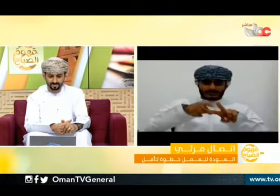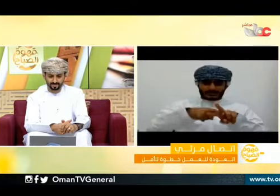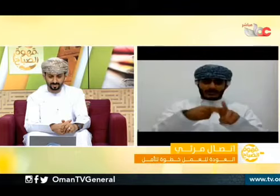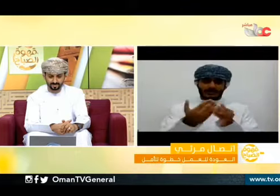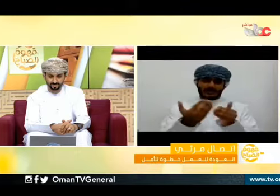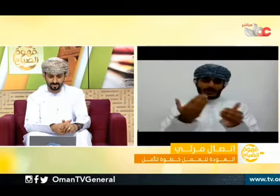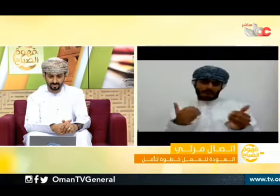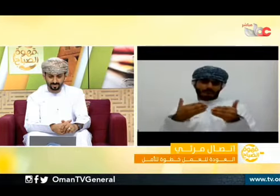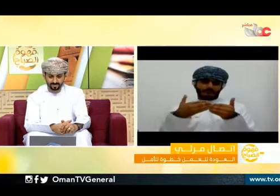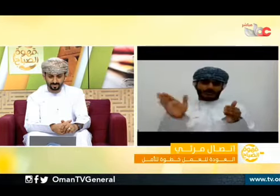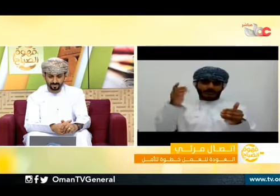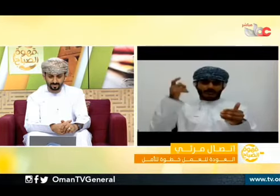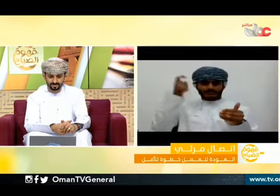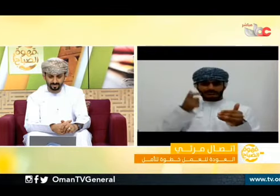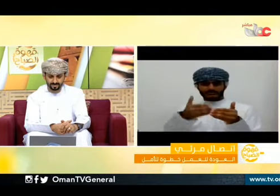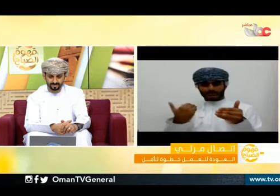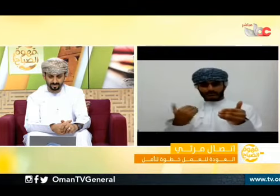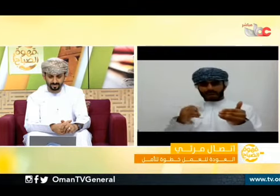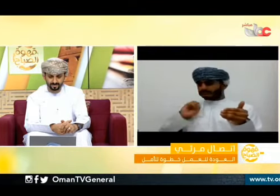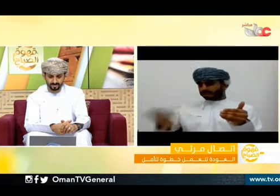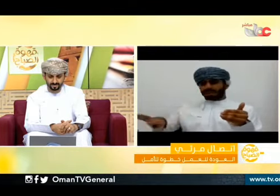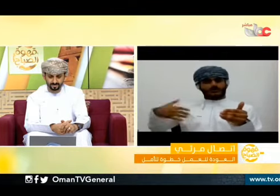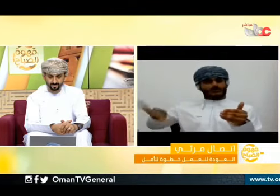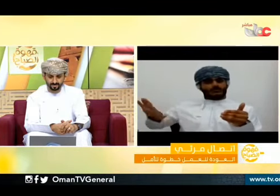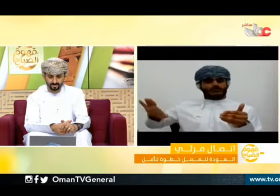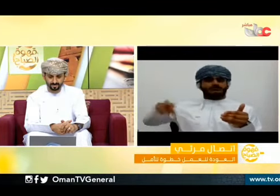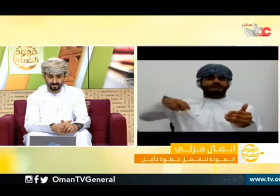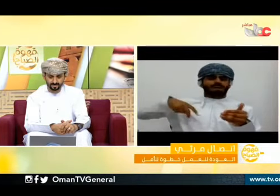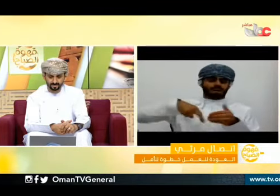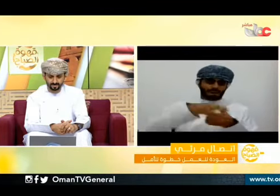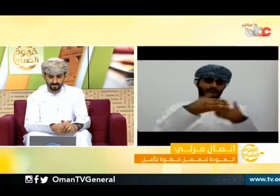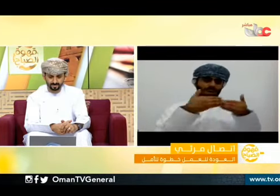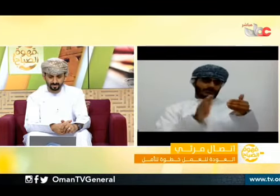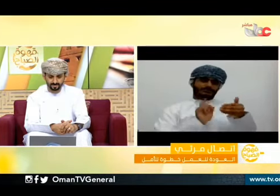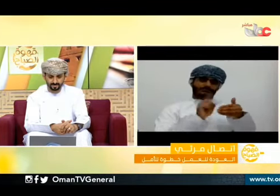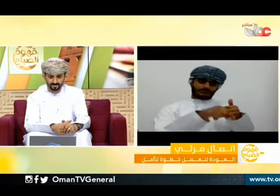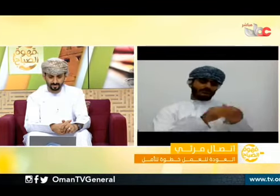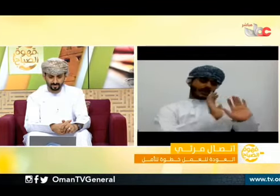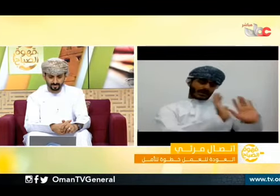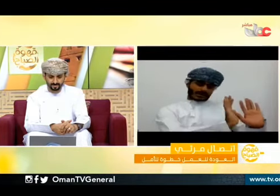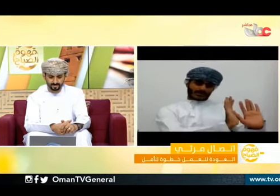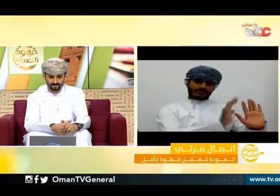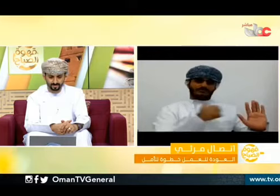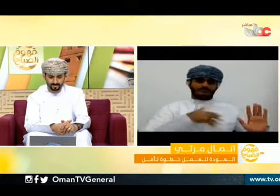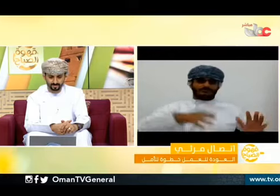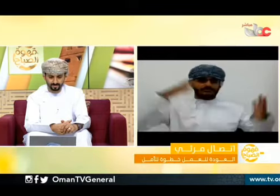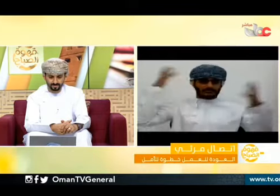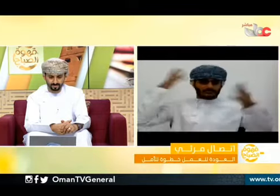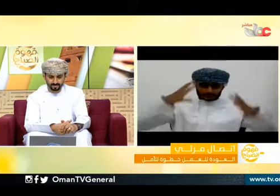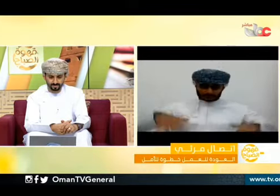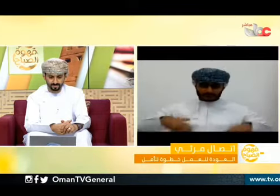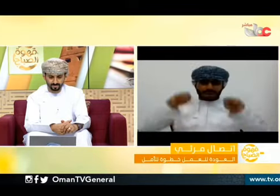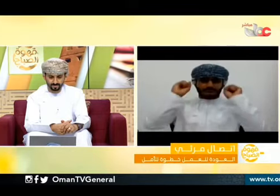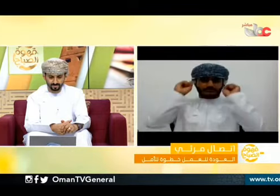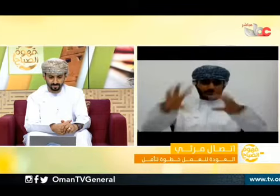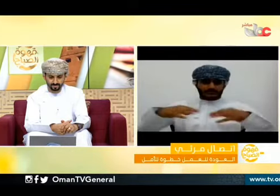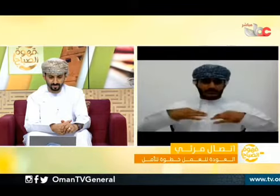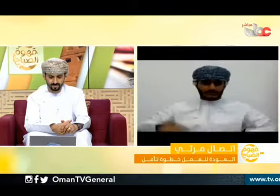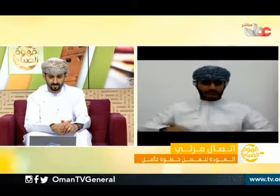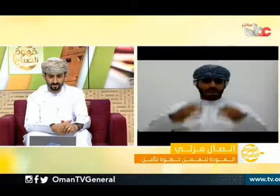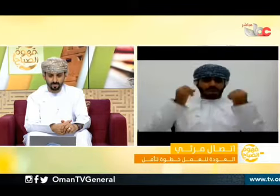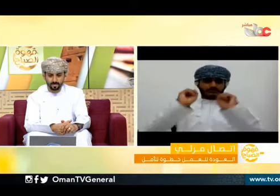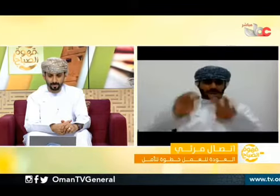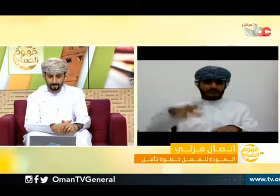مع الأسرة وأيضا بوضع الملابس من الدوام في مكان